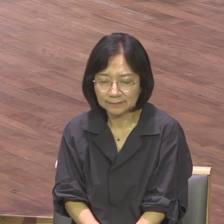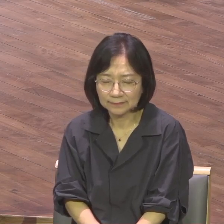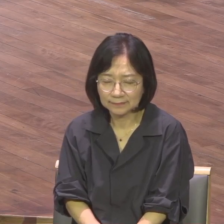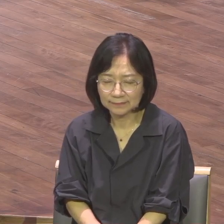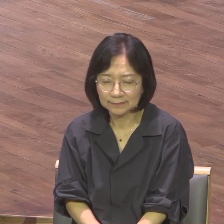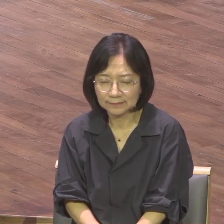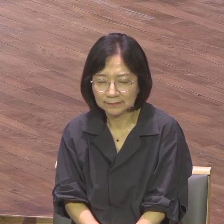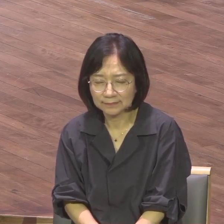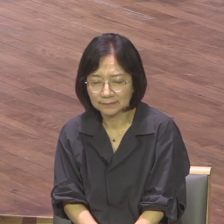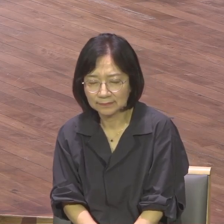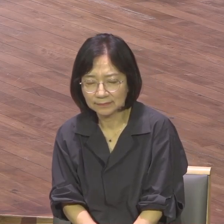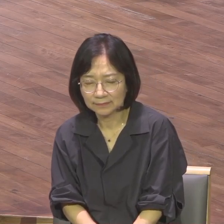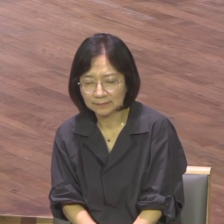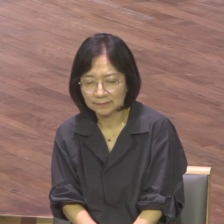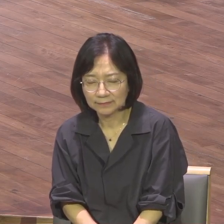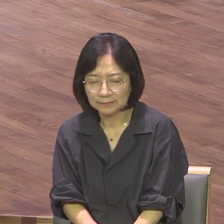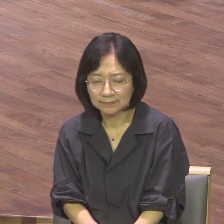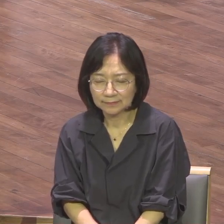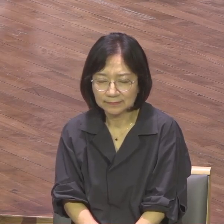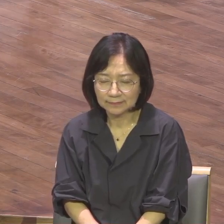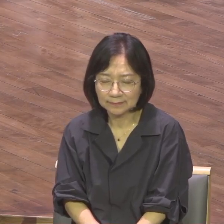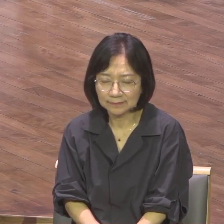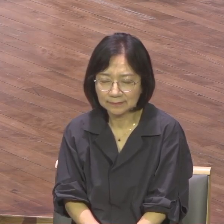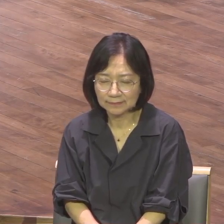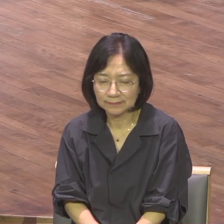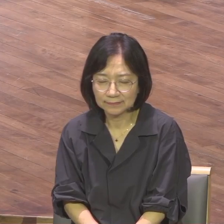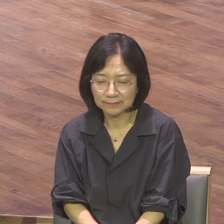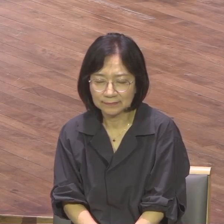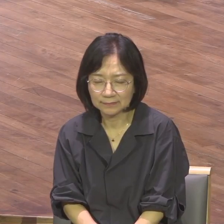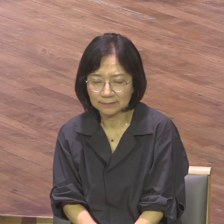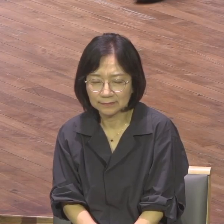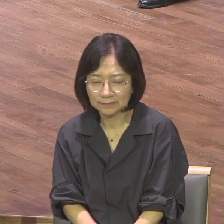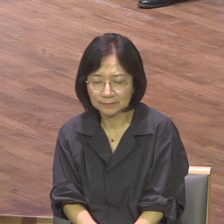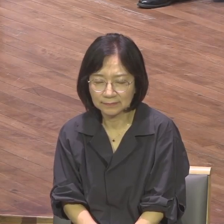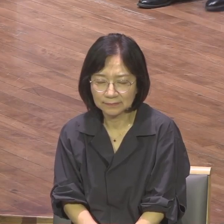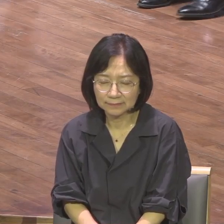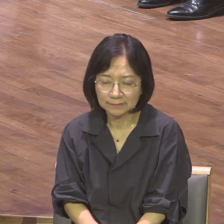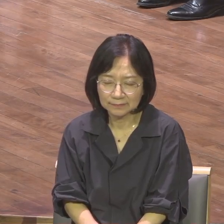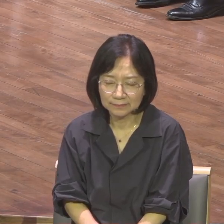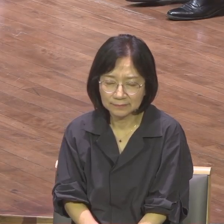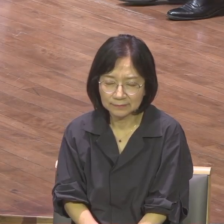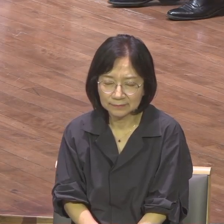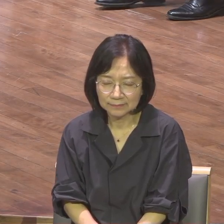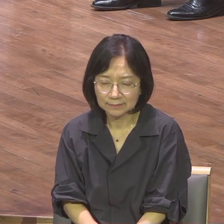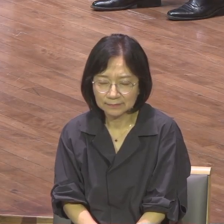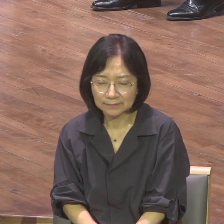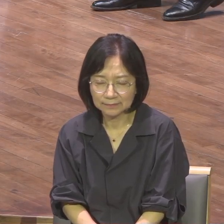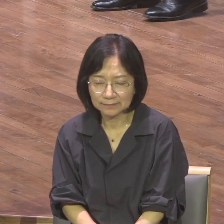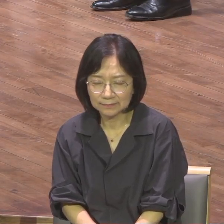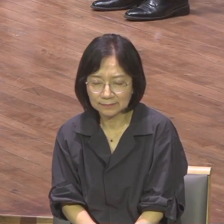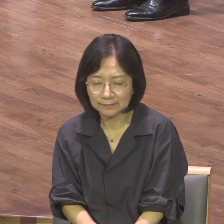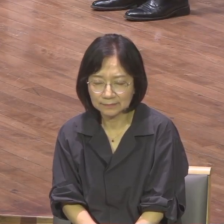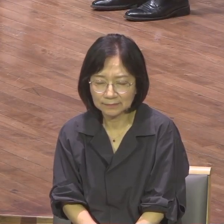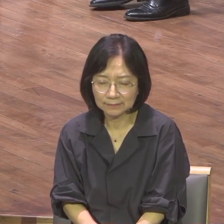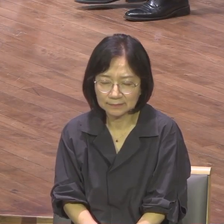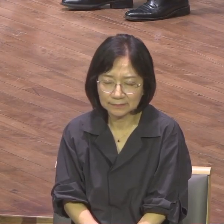예수님께서 그리스도 이 땅에 오셔서 참된 구원자로 은약을 성취하시고 그 십자가에서 모든 것을 다 이루고 완성하여